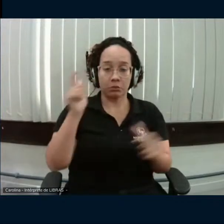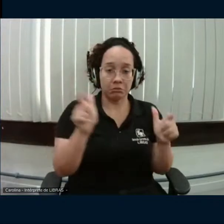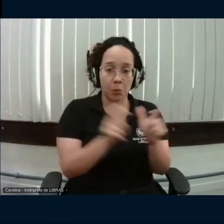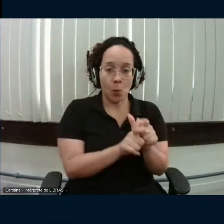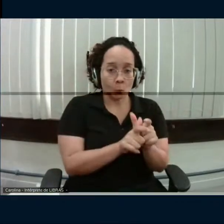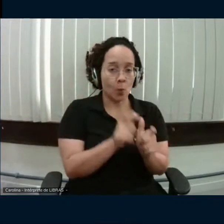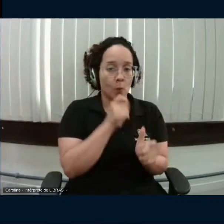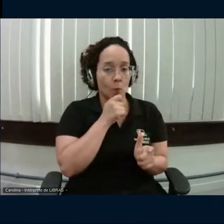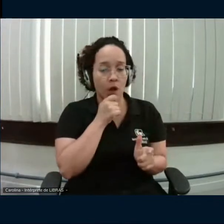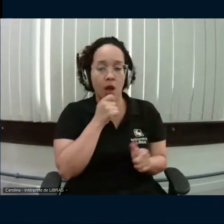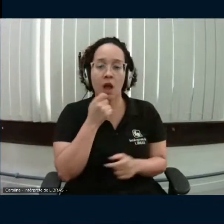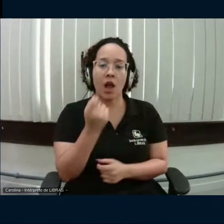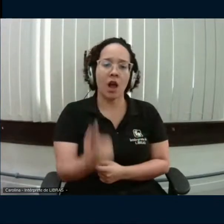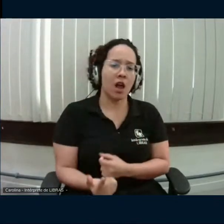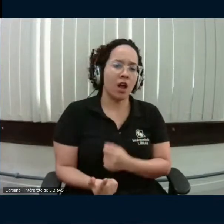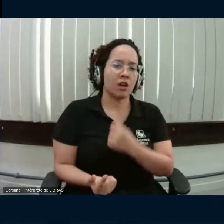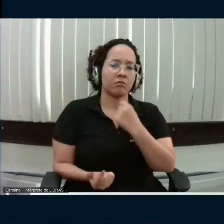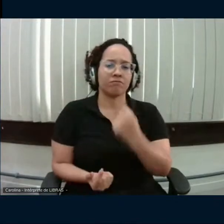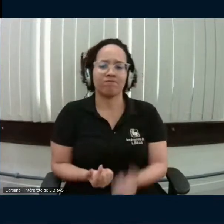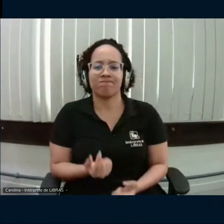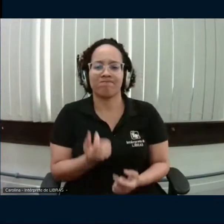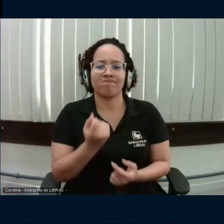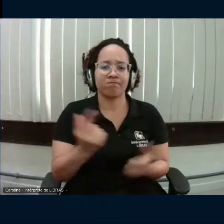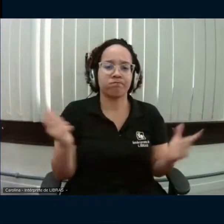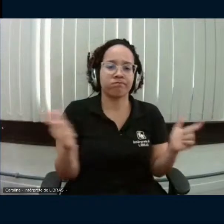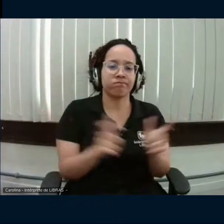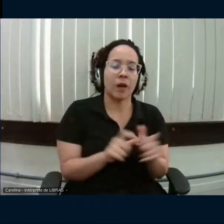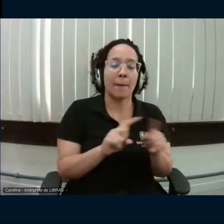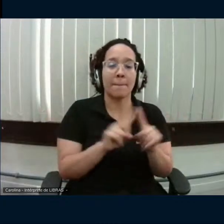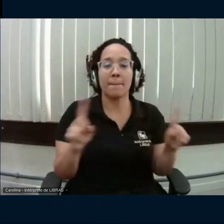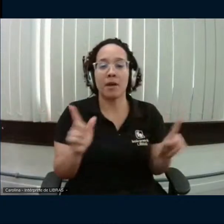alguns lugares até foi, mas muito pouco, mas houve uma